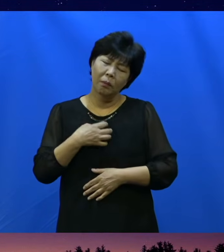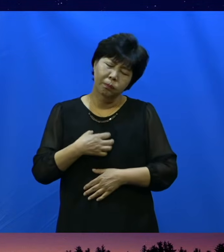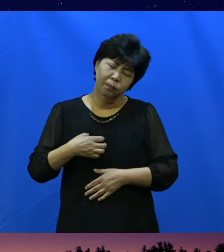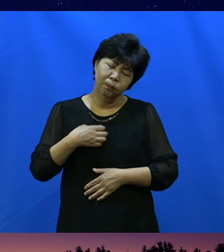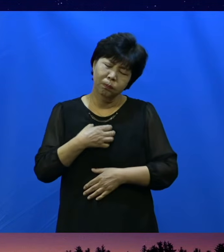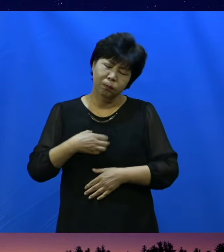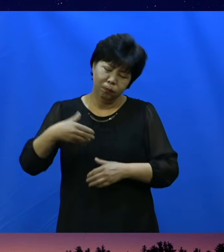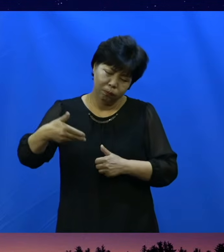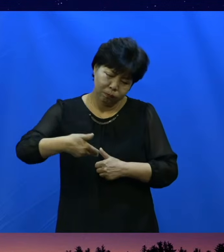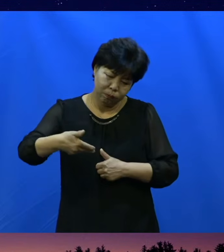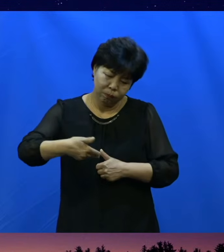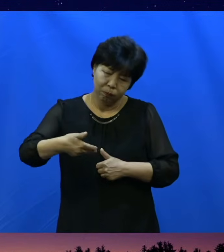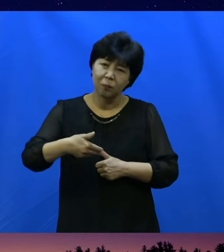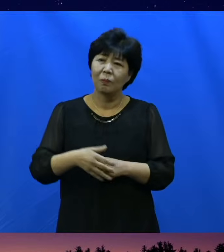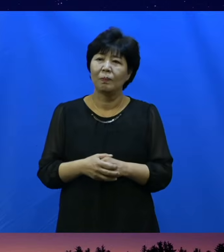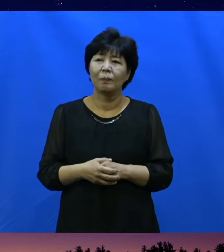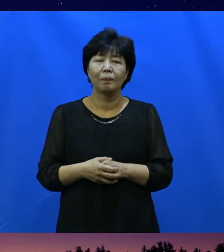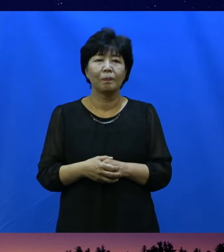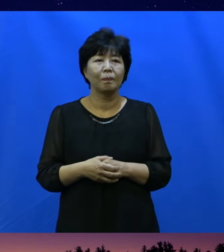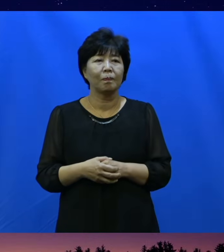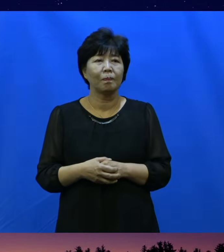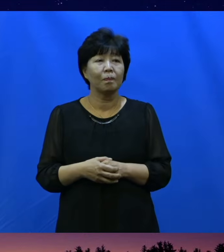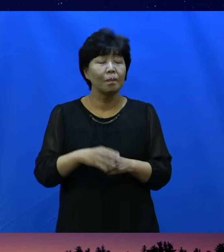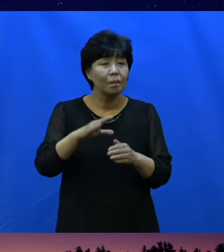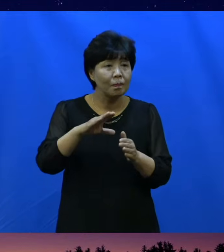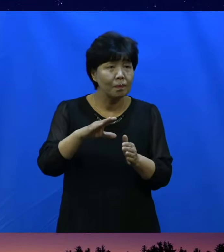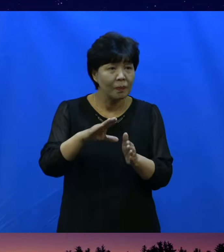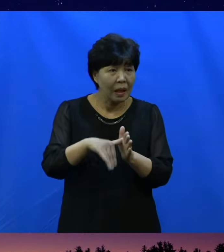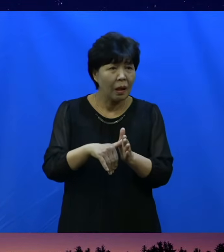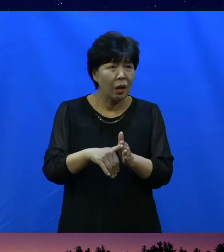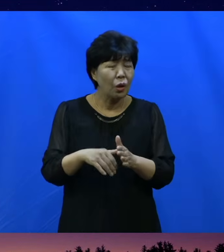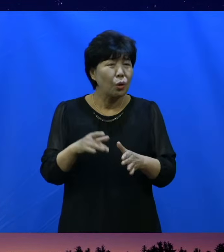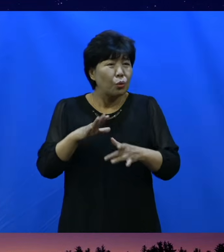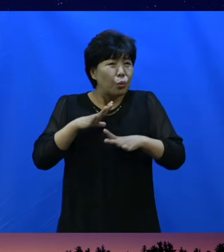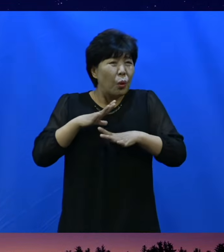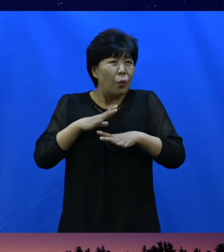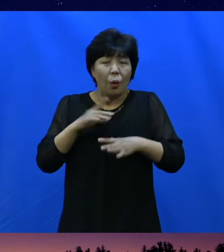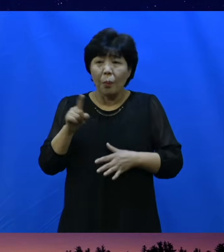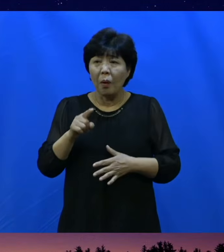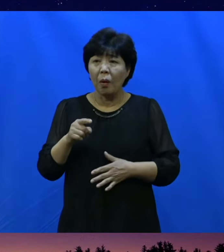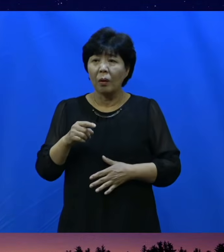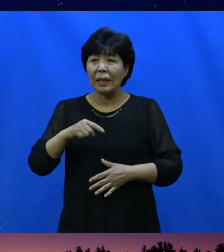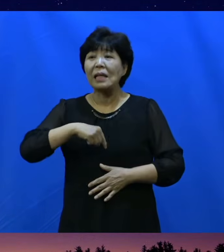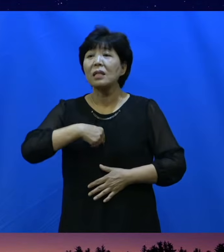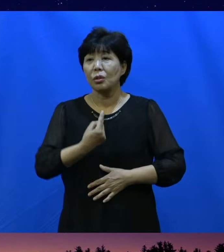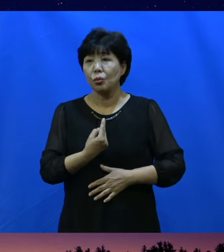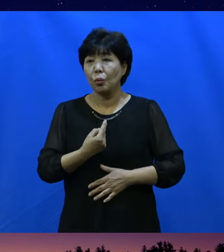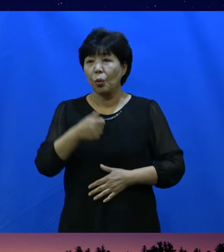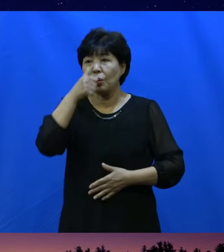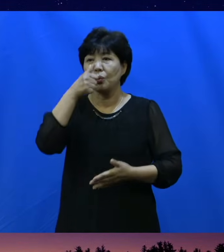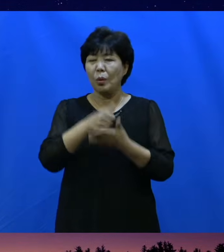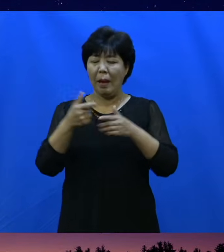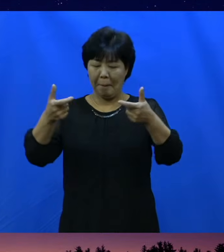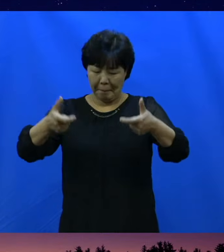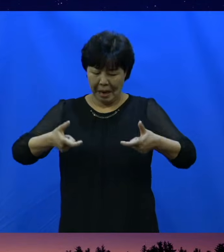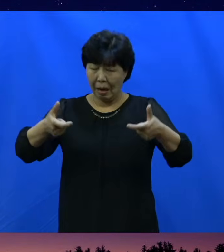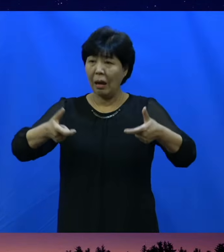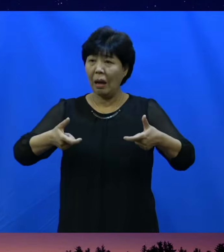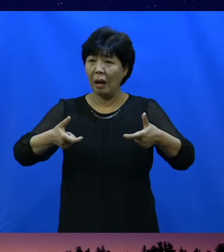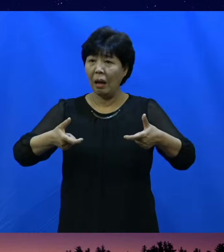그죠? 여러분, 근데 두려운 것 중에 하나는 뭐냐면 내가 나를 정죄하는 것들입니다. 정죄하는 것. 내가 나를